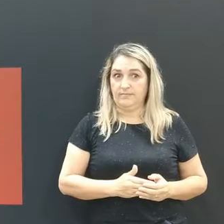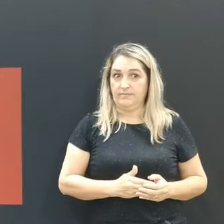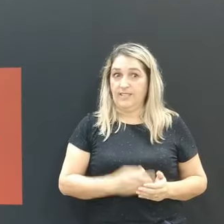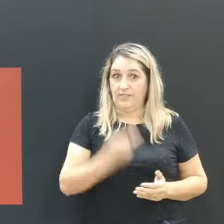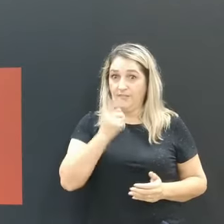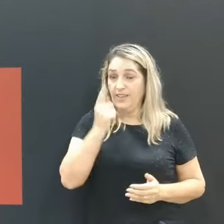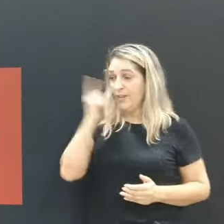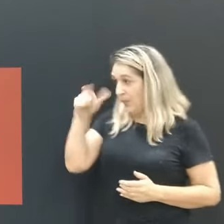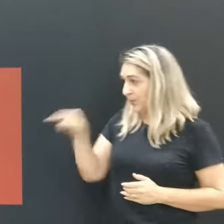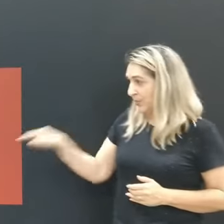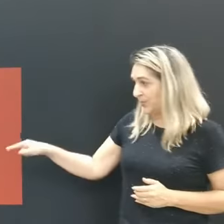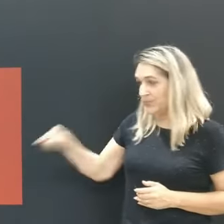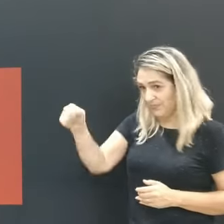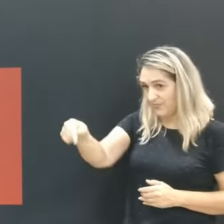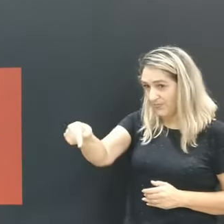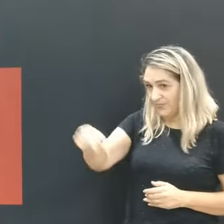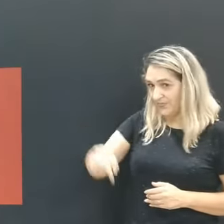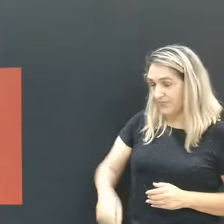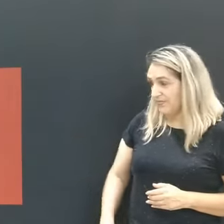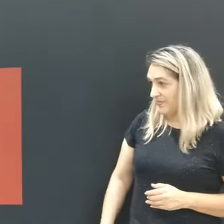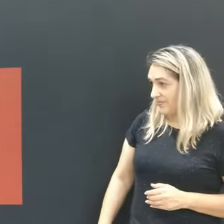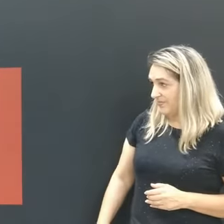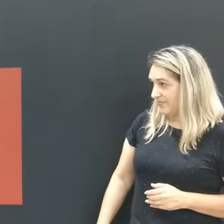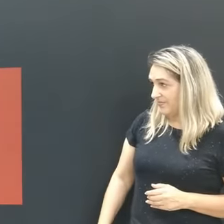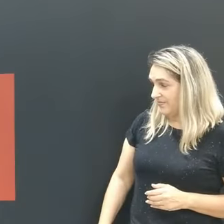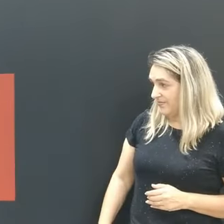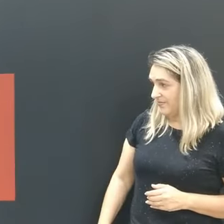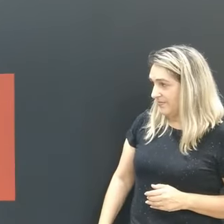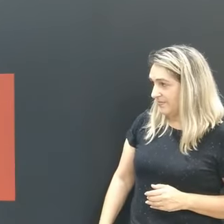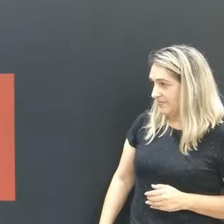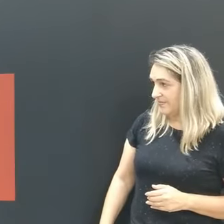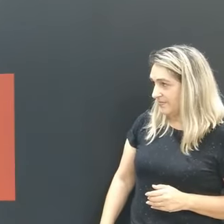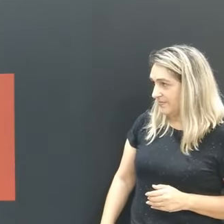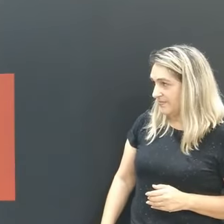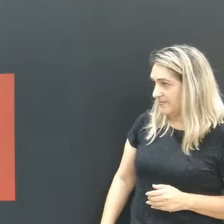olhar: olha, não te conheço, isso é muito sério.